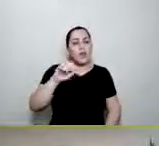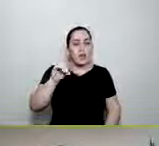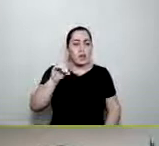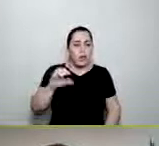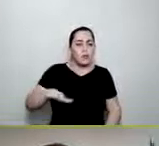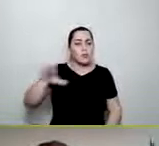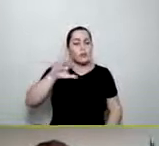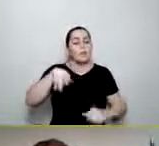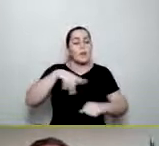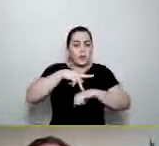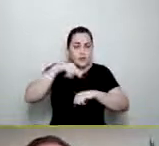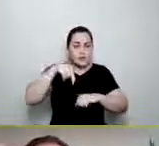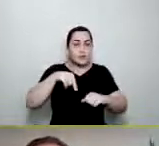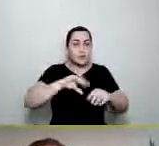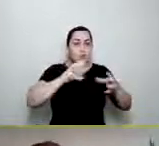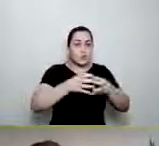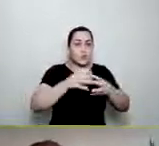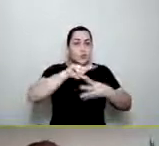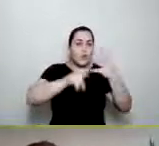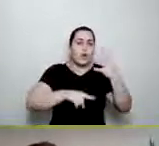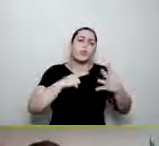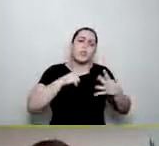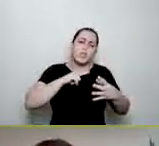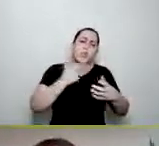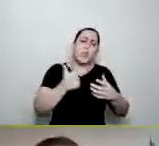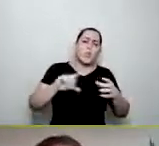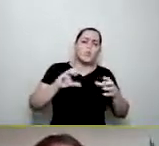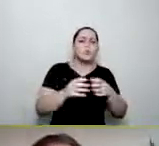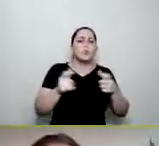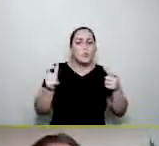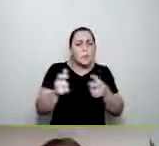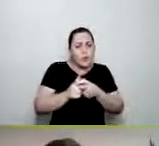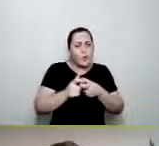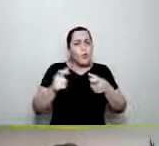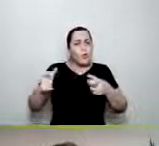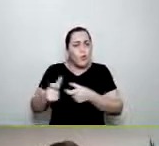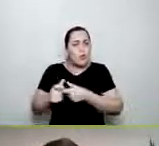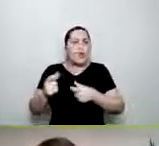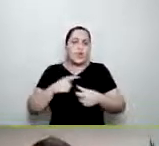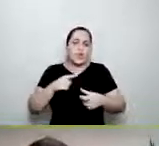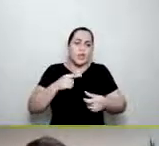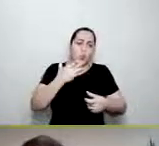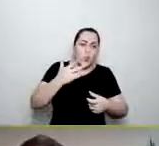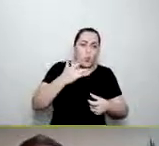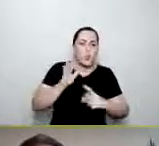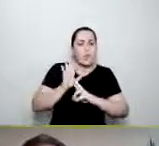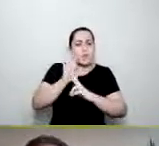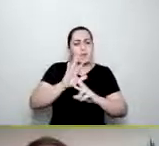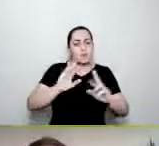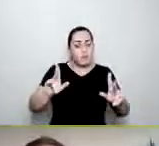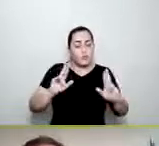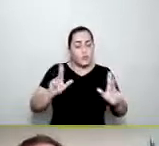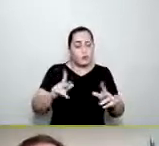são essas as grandes famílias, mas, como eu falei, tem muitas famílias menores que têm suas próprias cores e representações. Hoje,